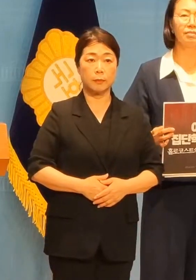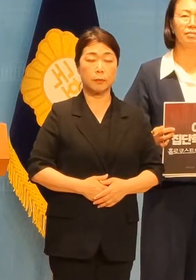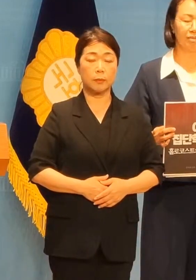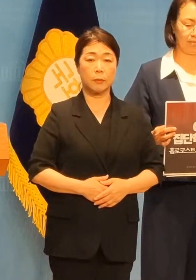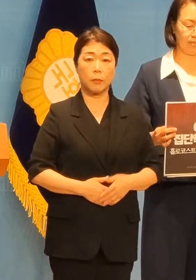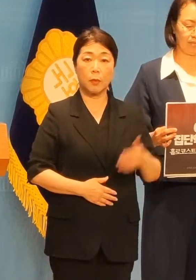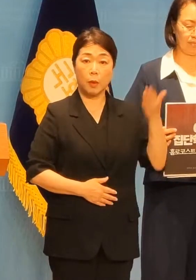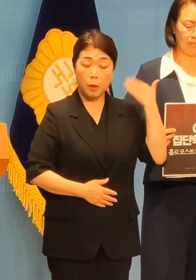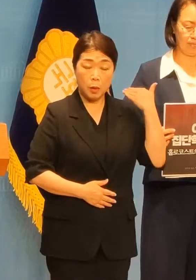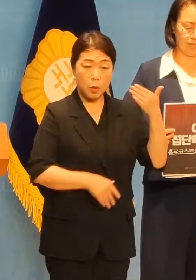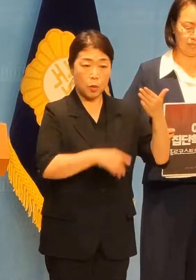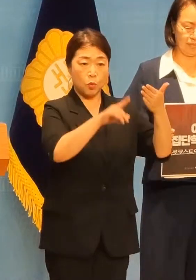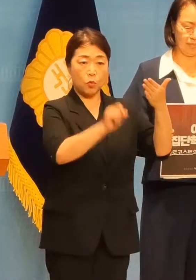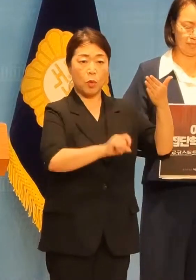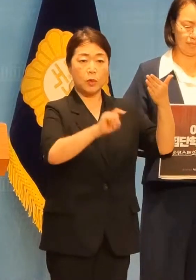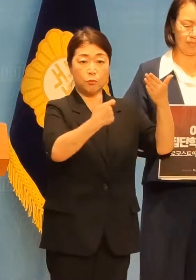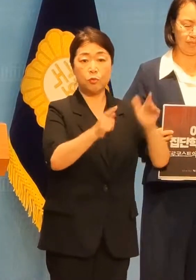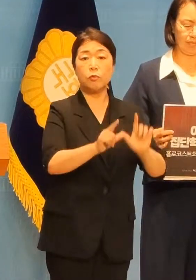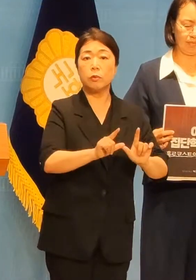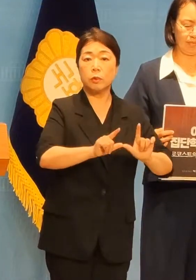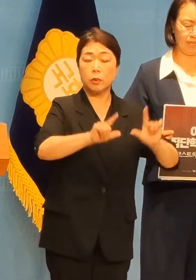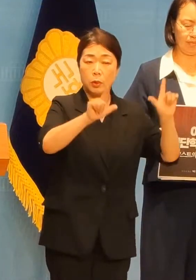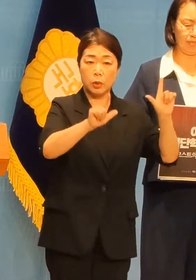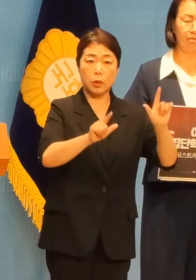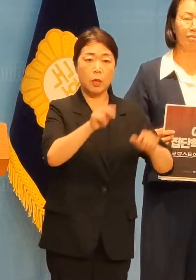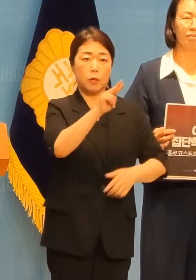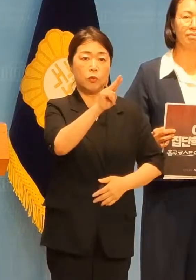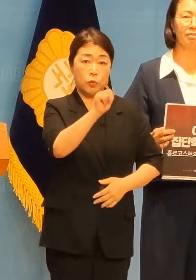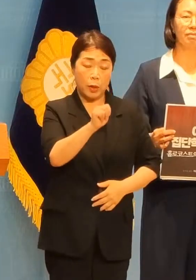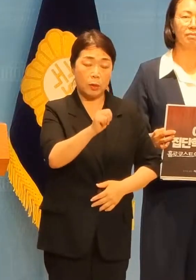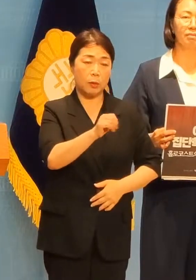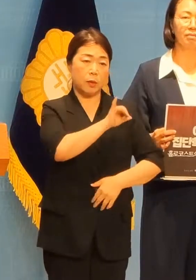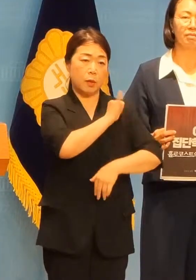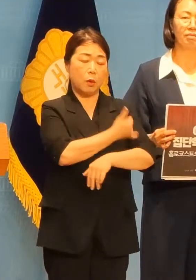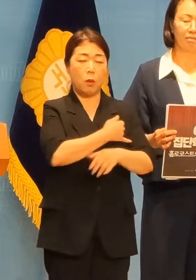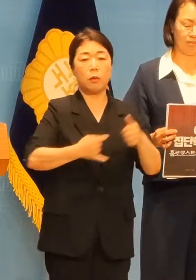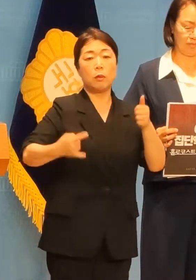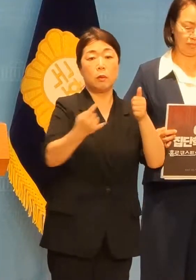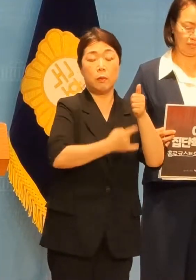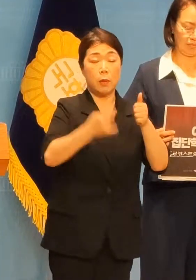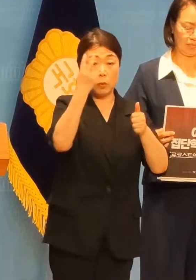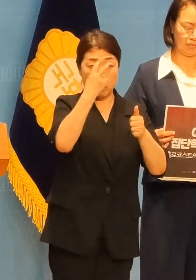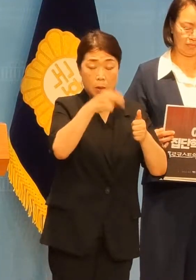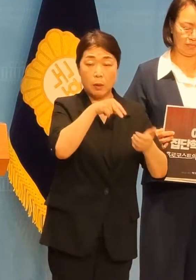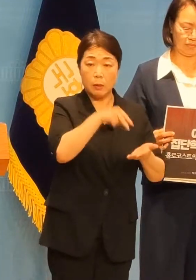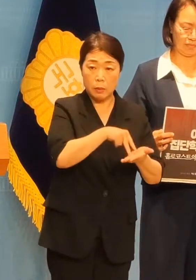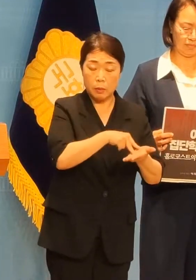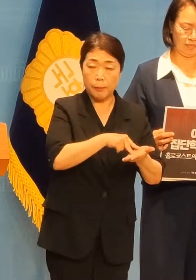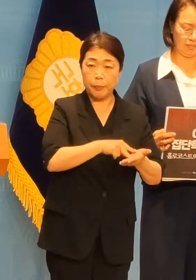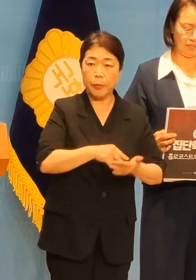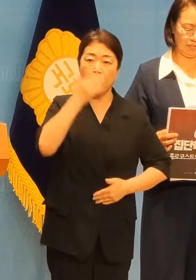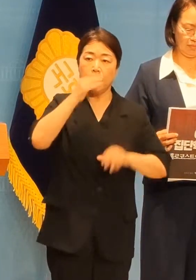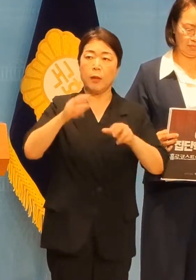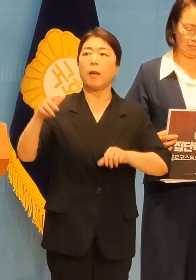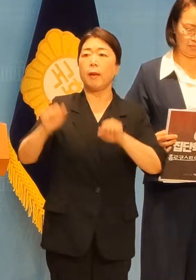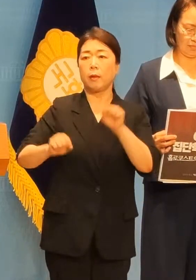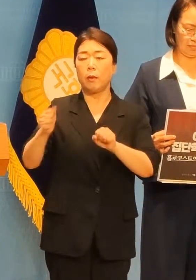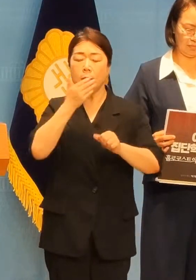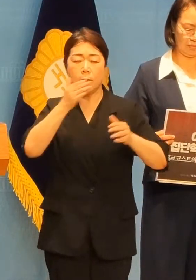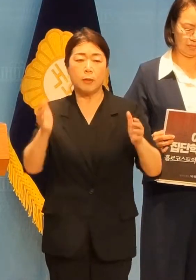지난 9월 16일 UN 인권위원회 조사위원회도 이스라엘의 행위를 집단